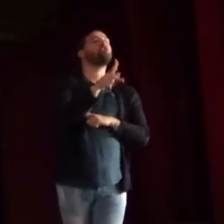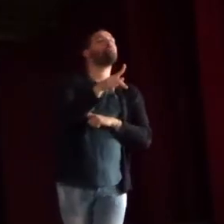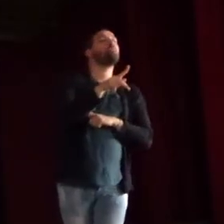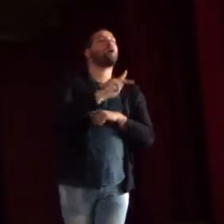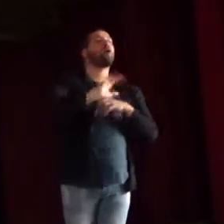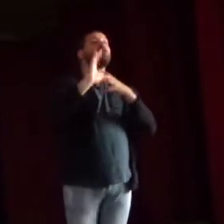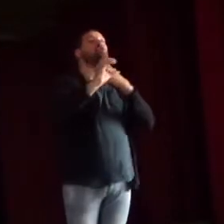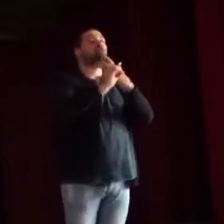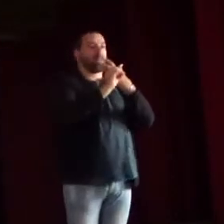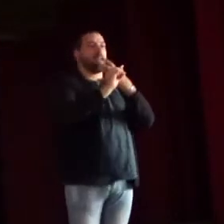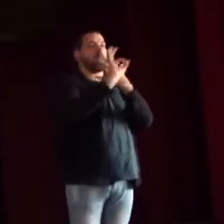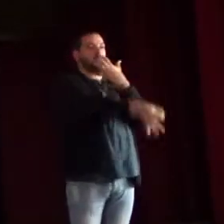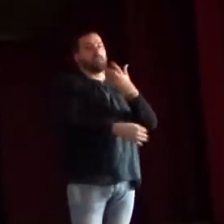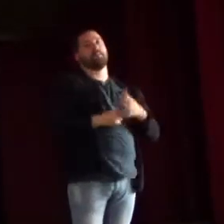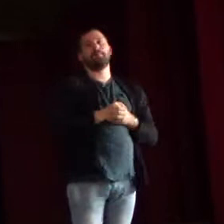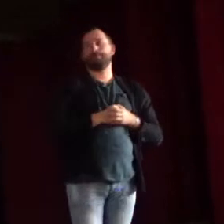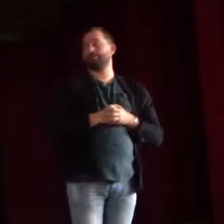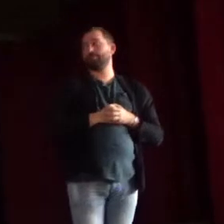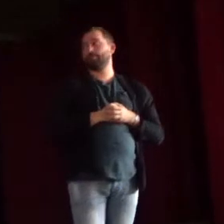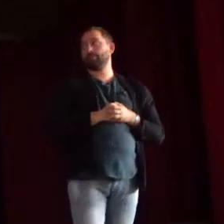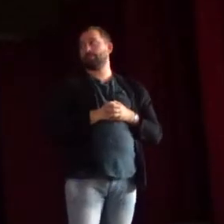Jupiter. Jupiter, très bien.